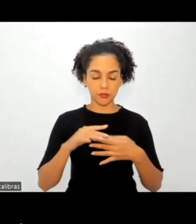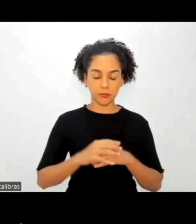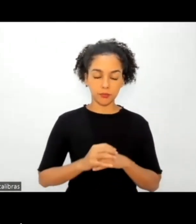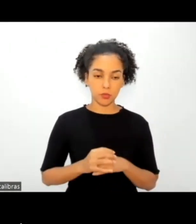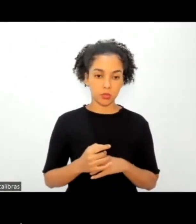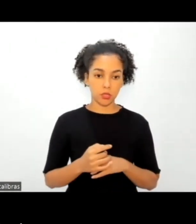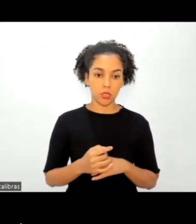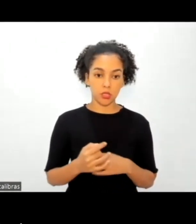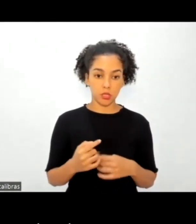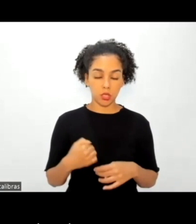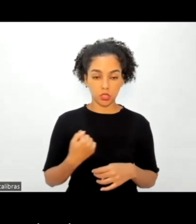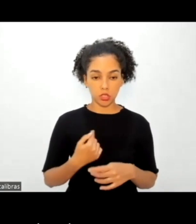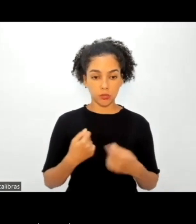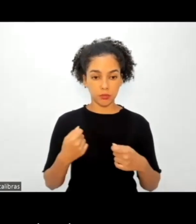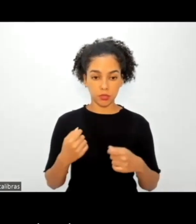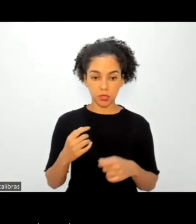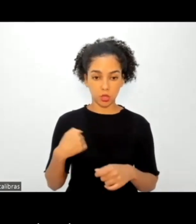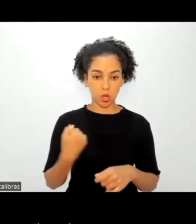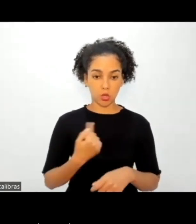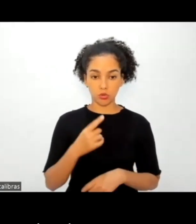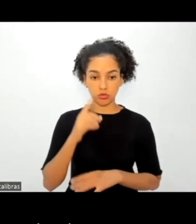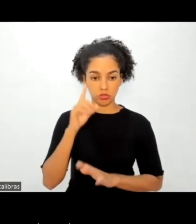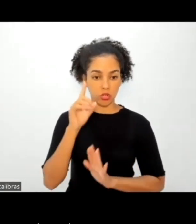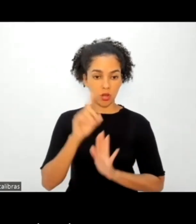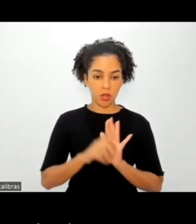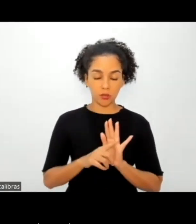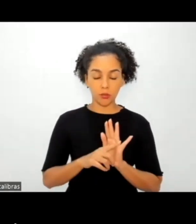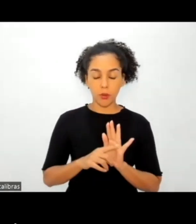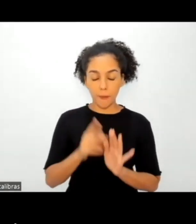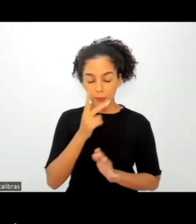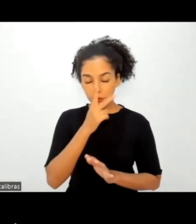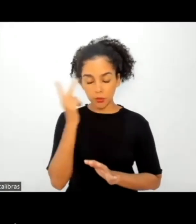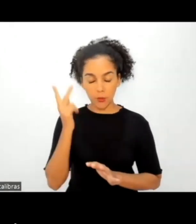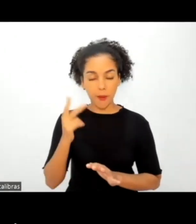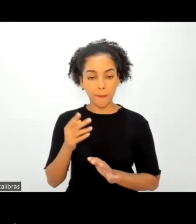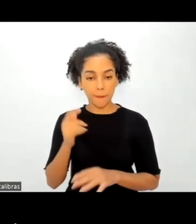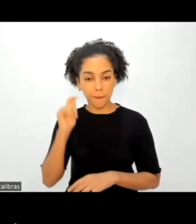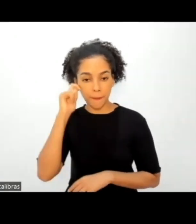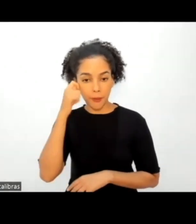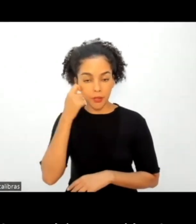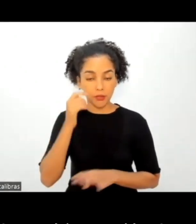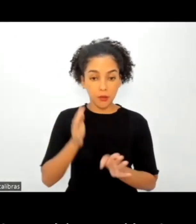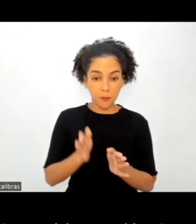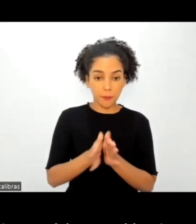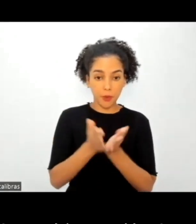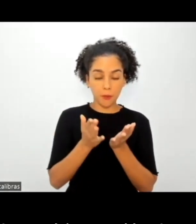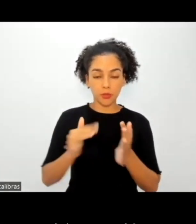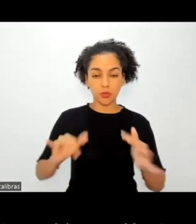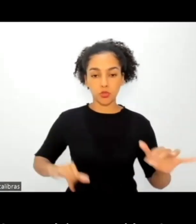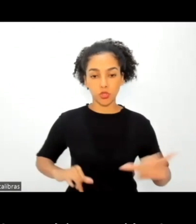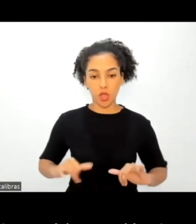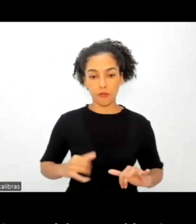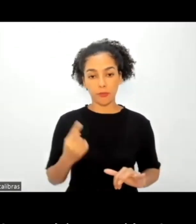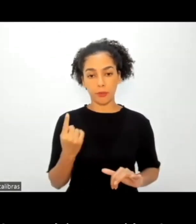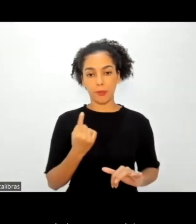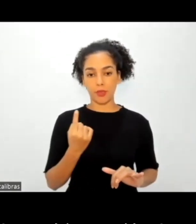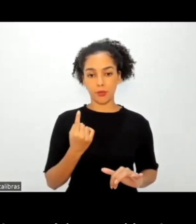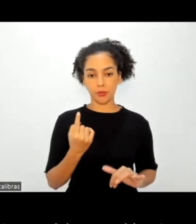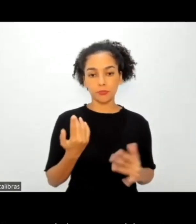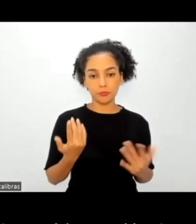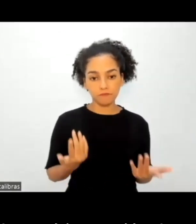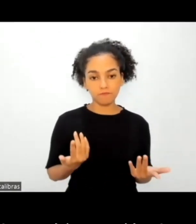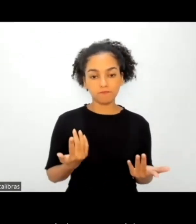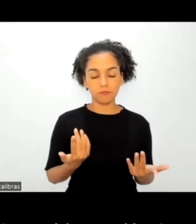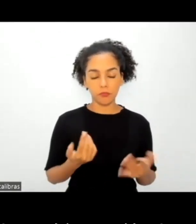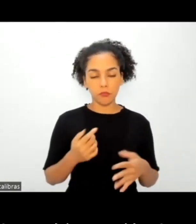se cortam nossos direitos, quem é preto e pobre sofre primeiro, né? Então, assim, para nós, essa perspectiva gênero, raça e